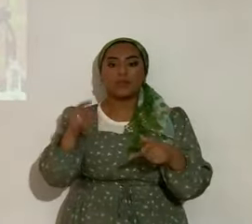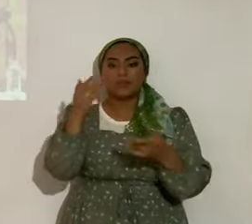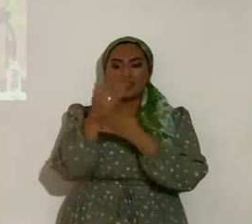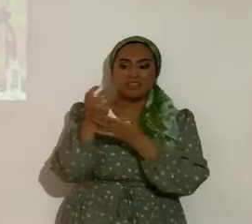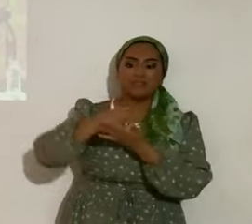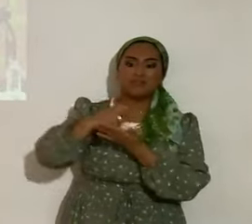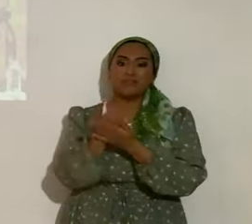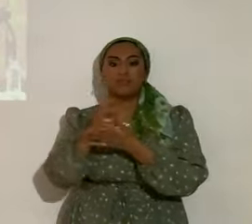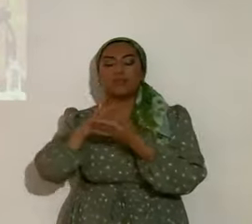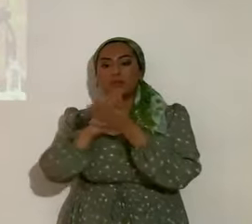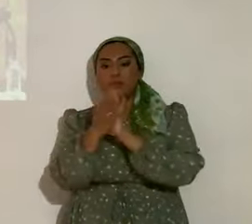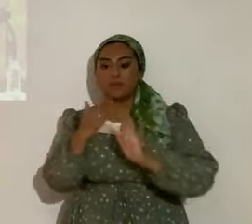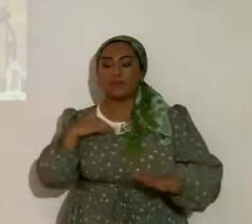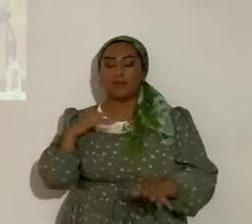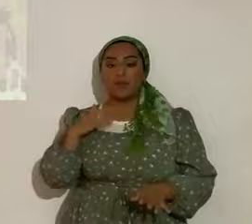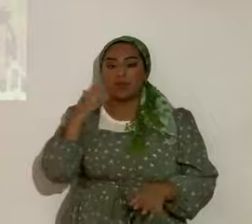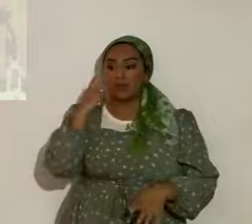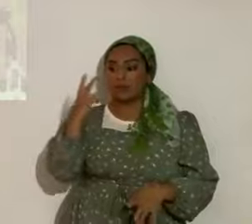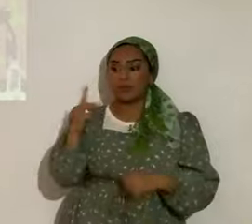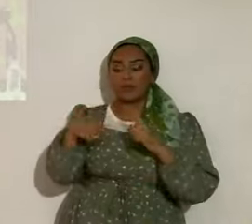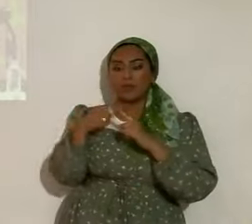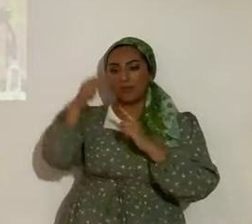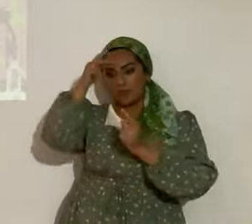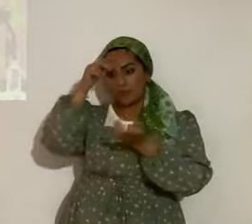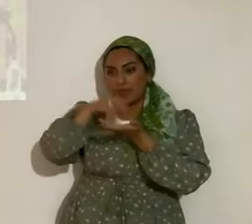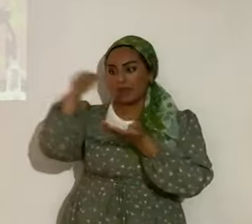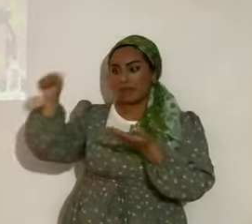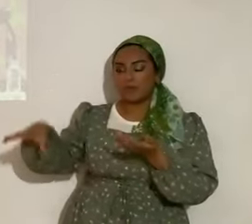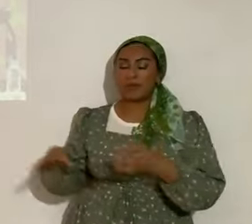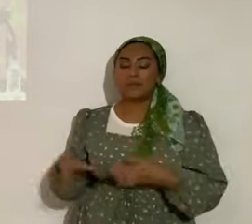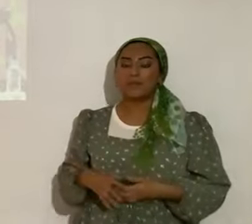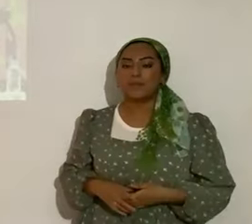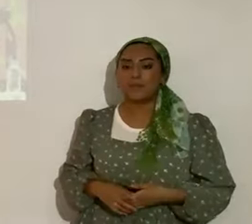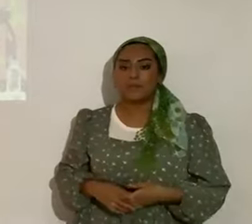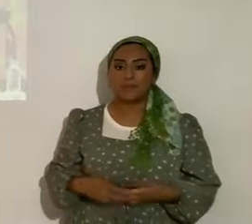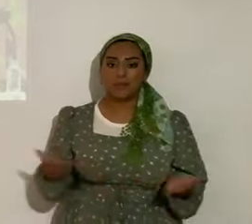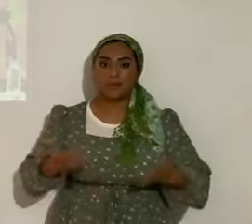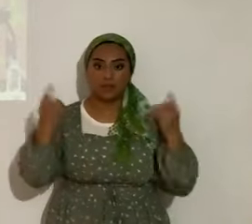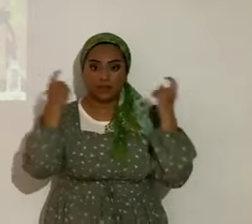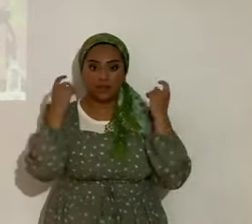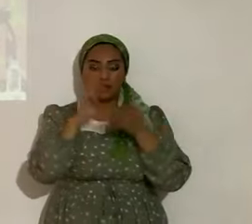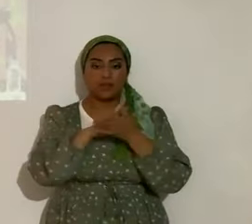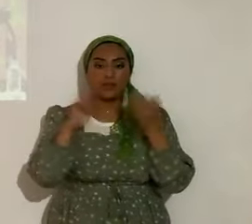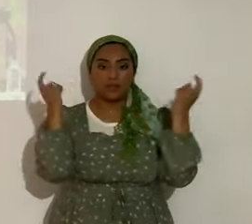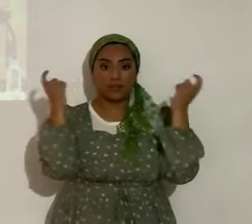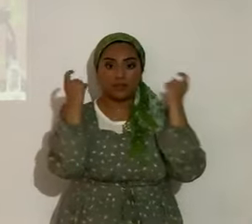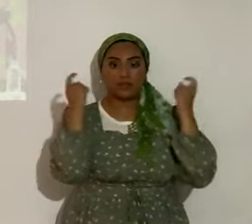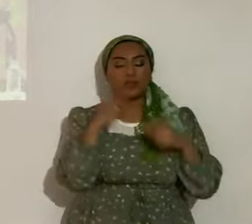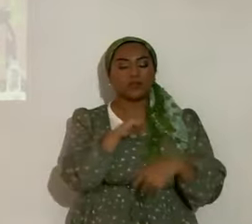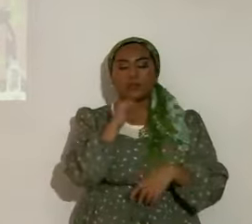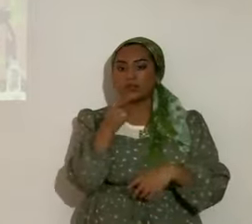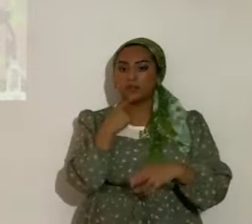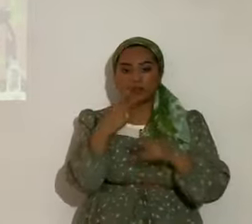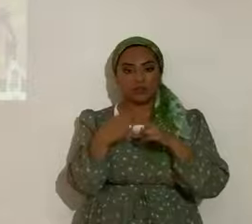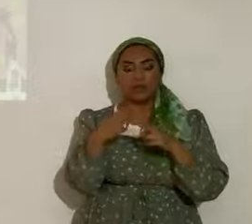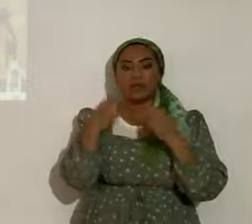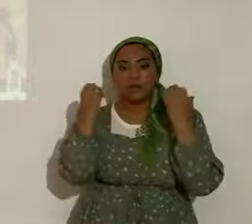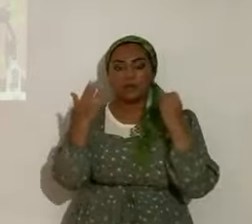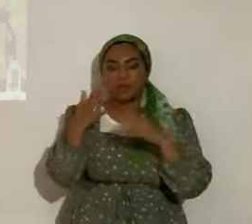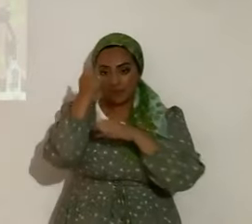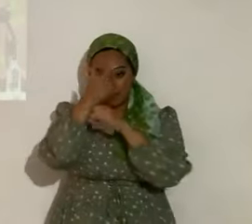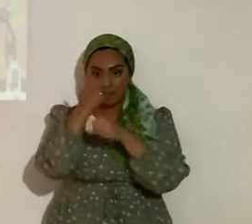y realmente siente uno como cuando los demonios se van. En esta misma fiesta de Shavuot, no menciono nombres, pasaron